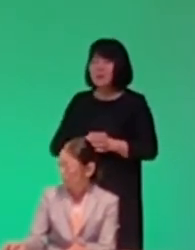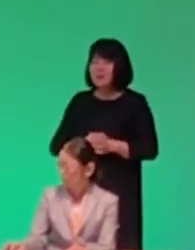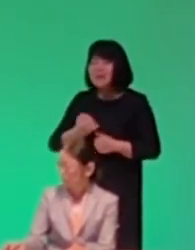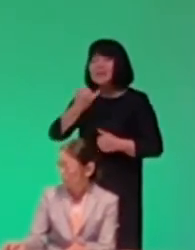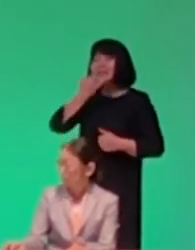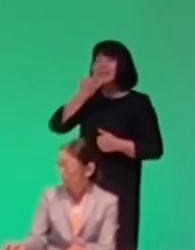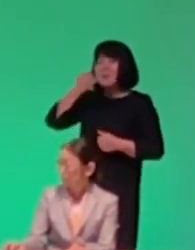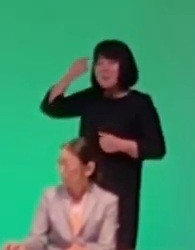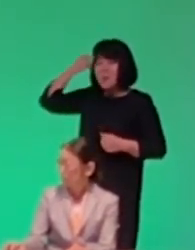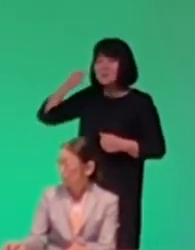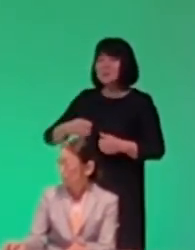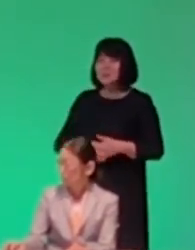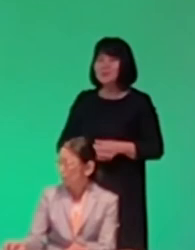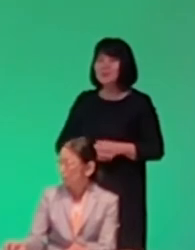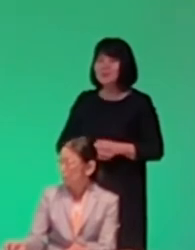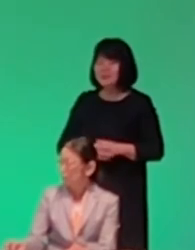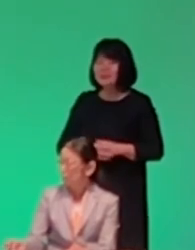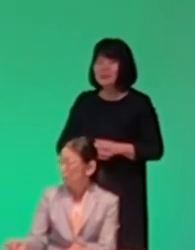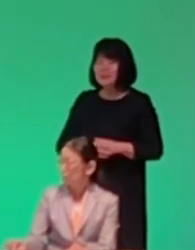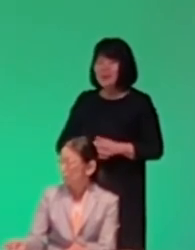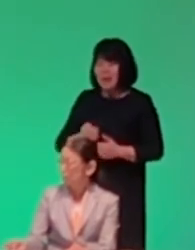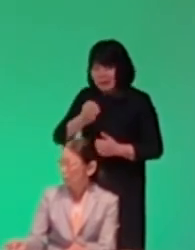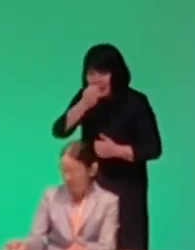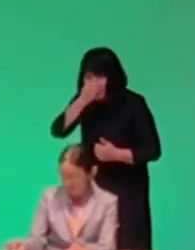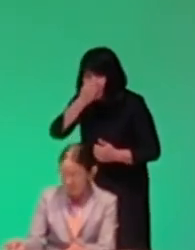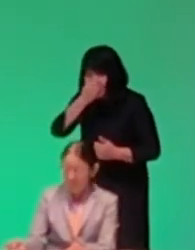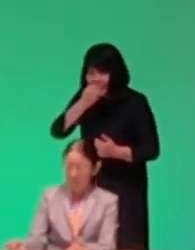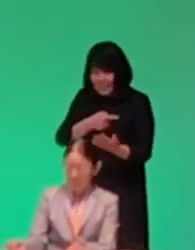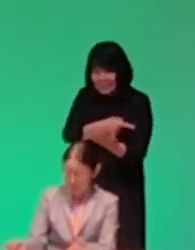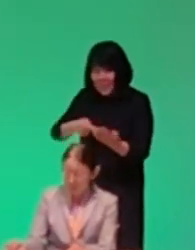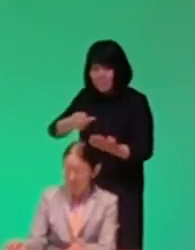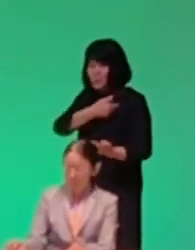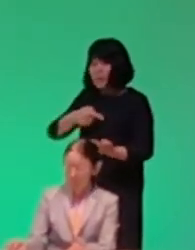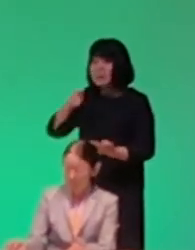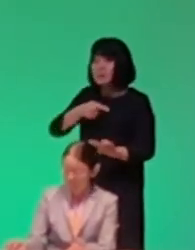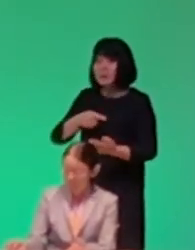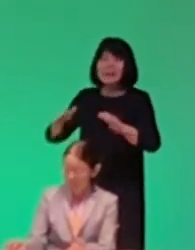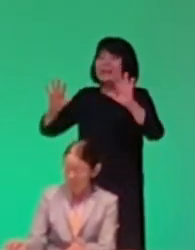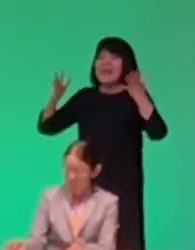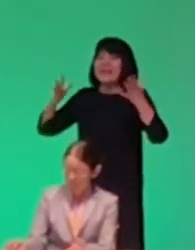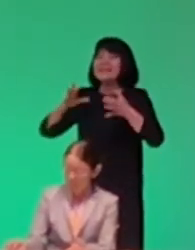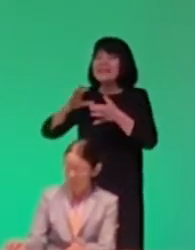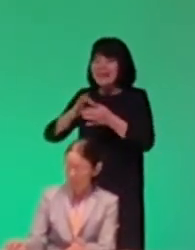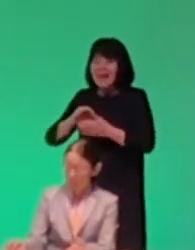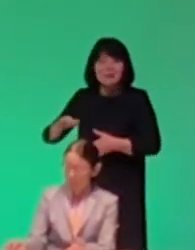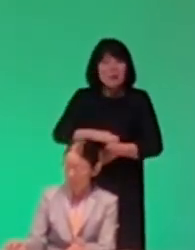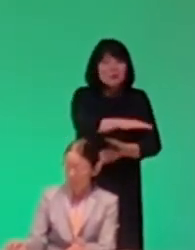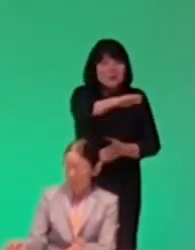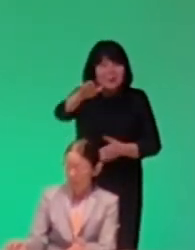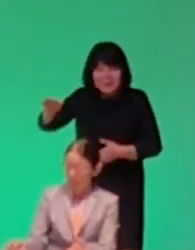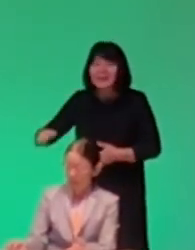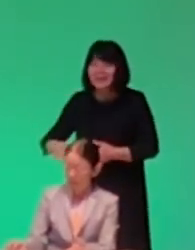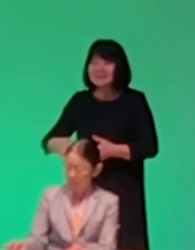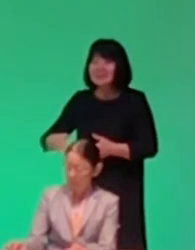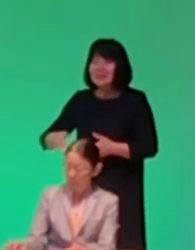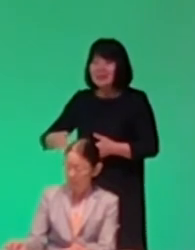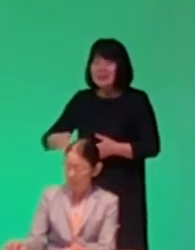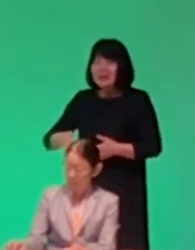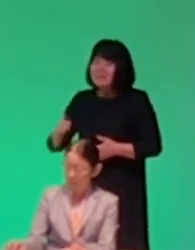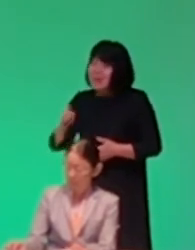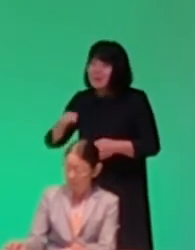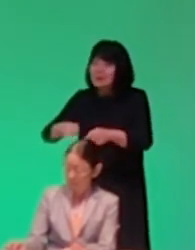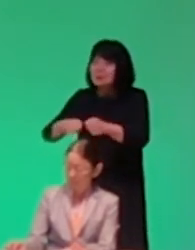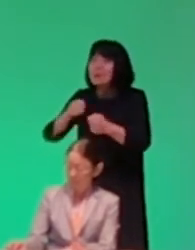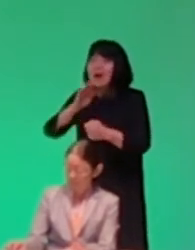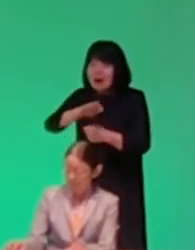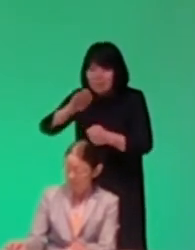いんだと、完璧にできる人なんてこの世にはいないんだから、みんなここにいる人たちは全て何らかの障害を持って生き